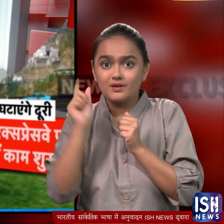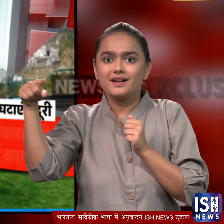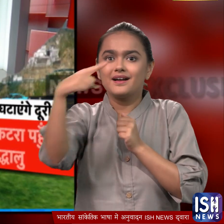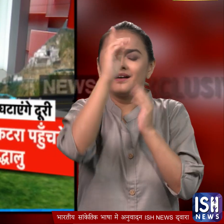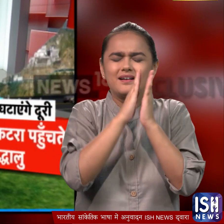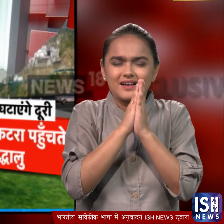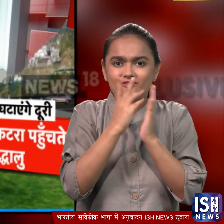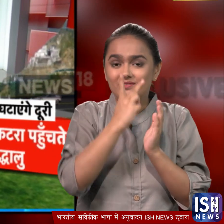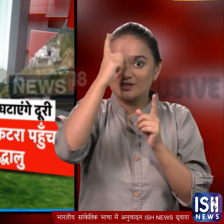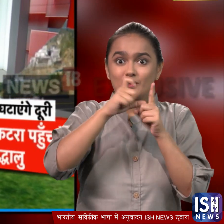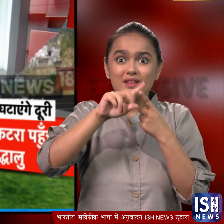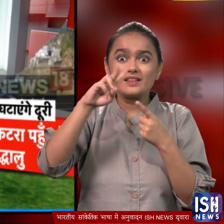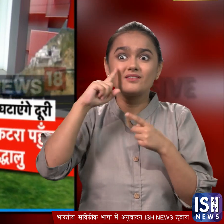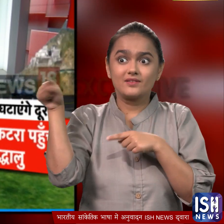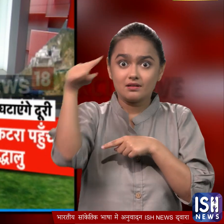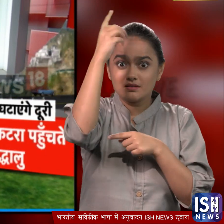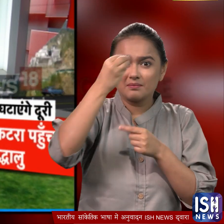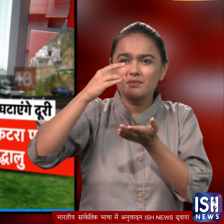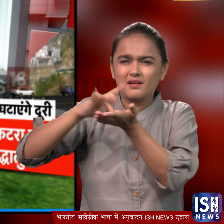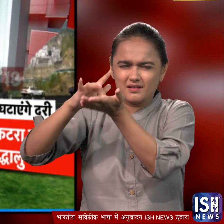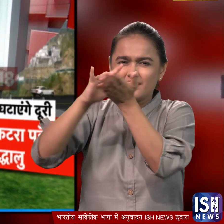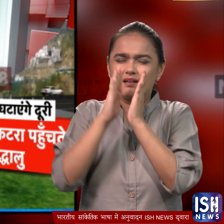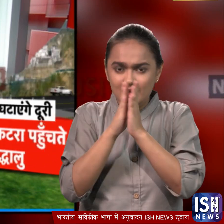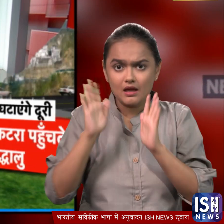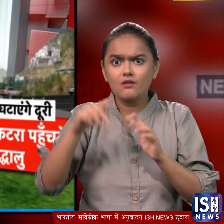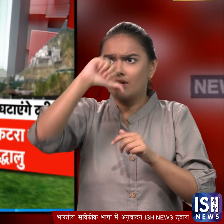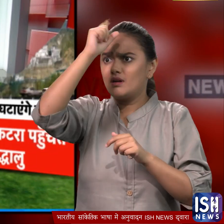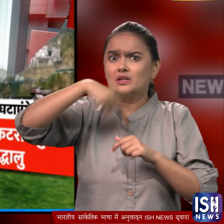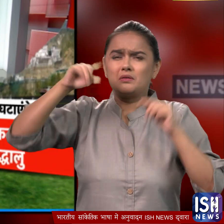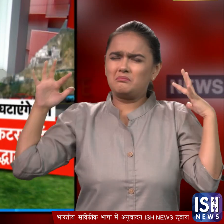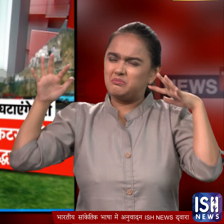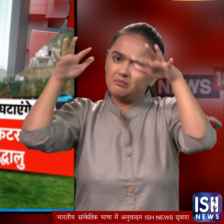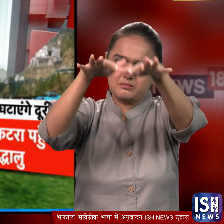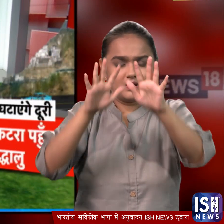कटरा से माता वैष्णो देवी मंदिर के दर्शन के लिए बड़ी संख्या में श्रद्धालु पूरे देश से जाते